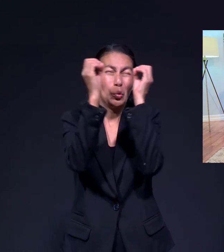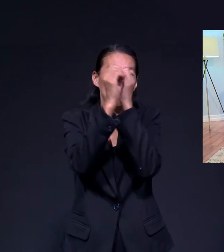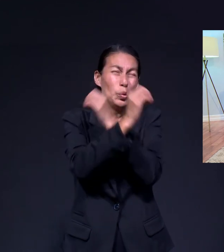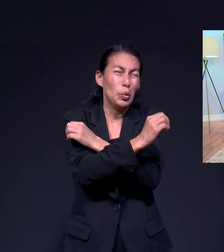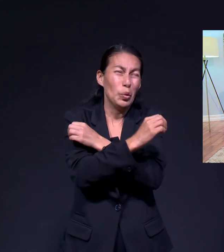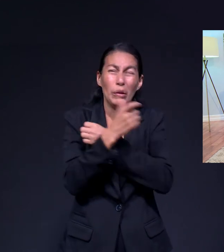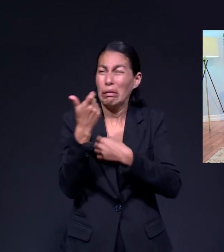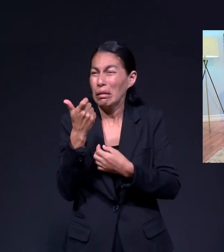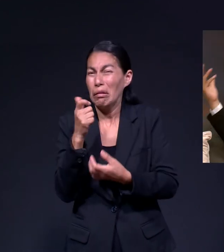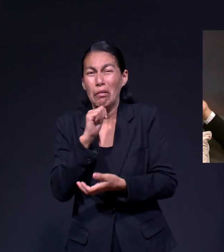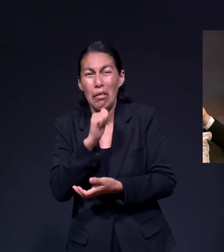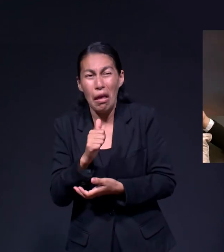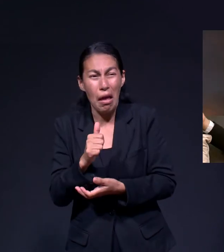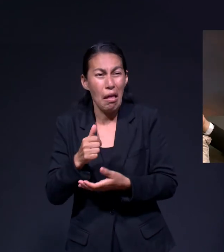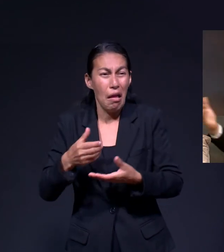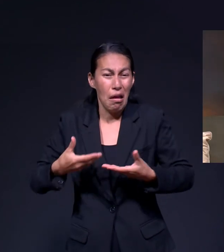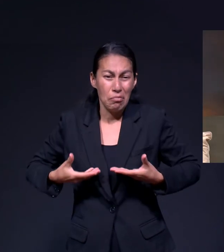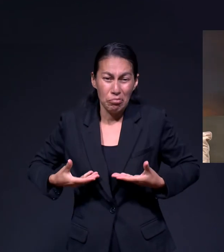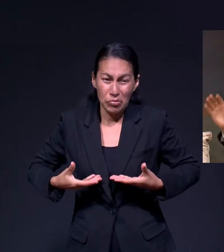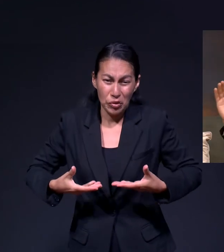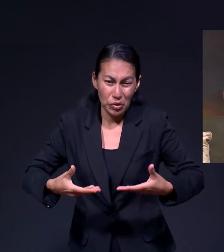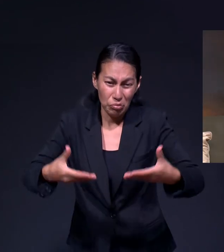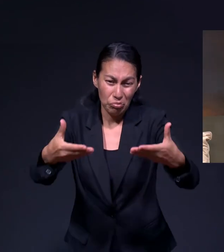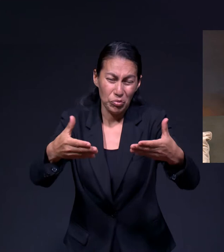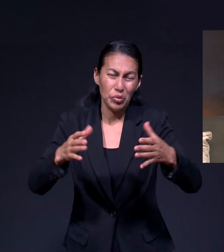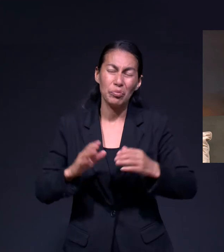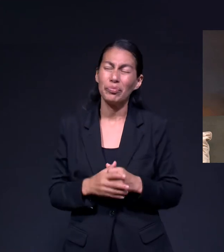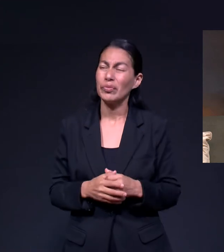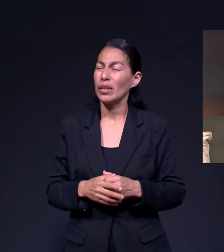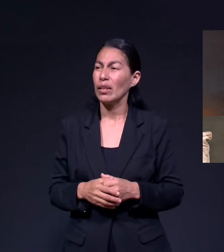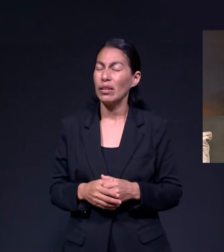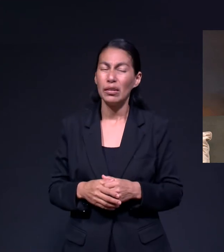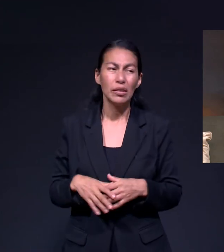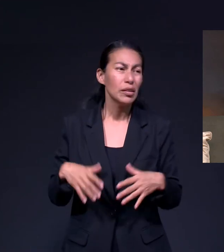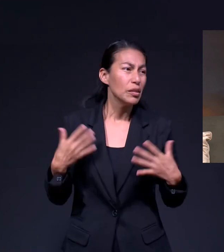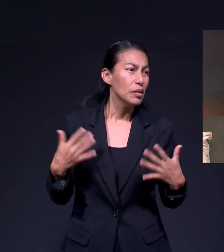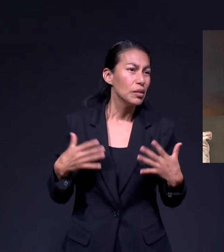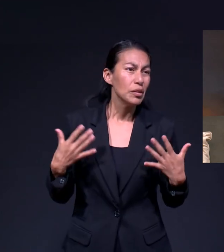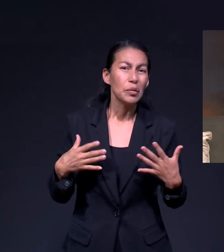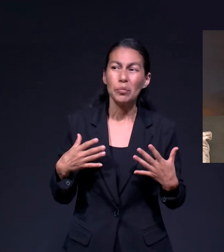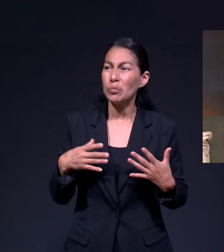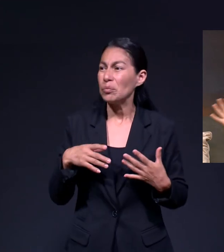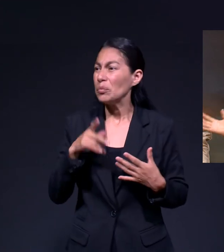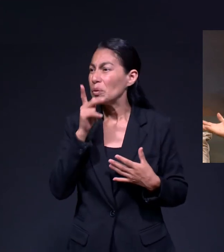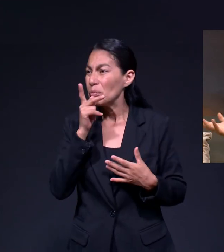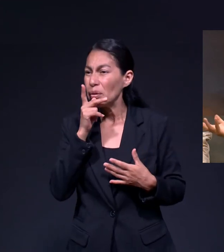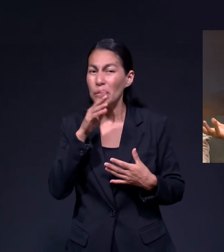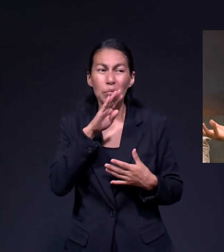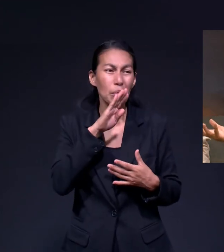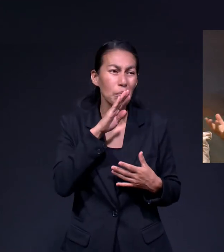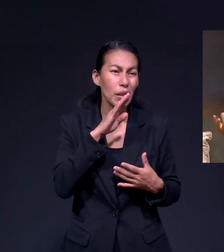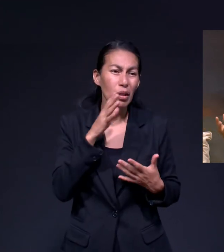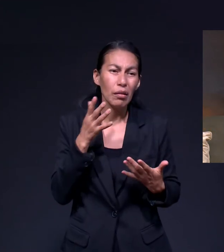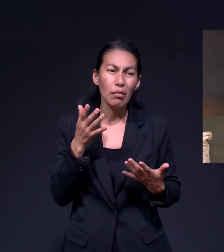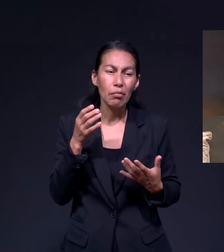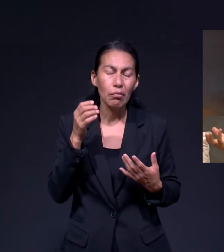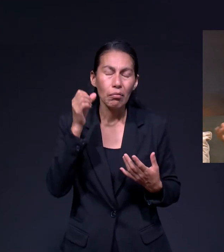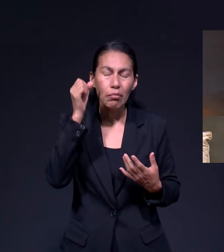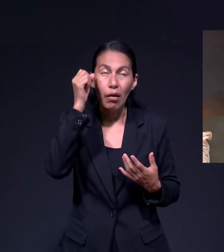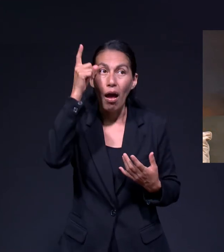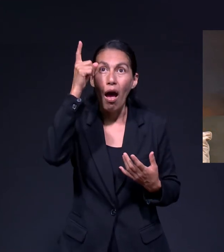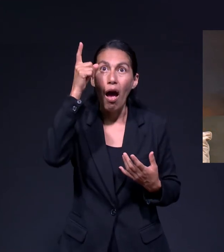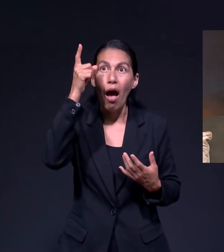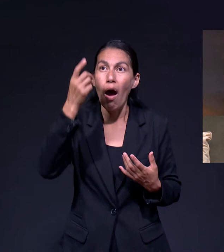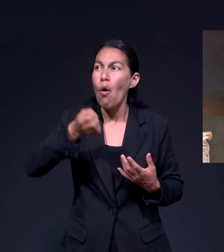era la carretera no había ni luz estaba todo oscuro en ese momento pues a mi mamá ya mi papá